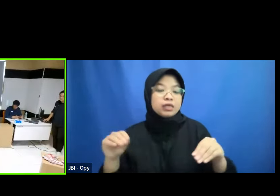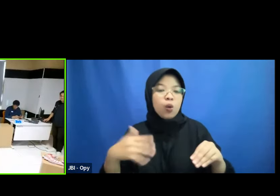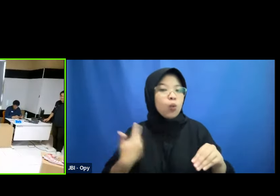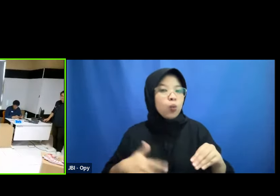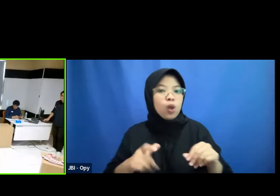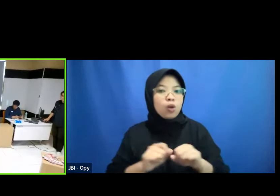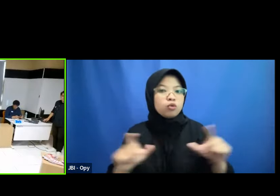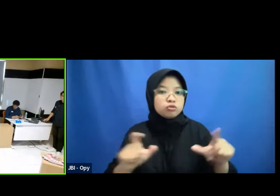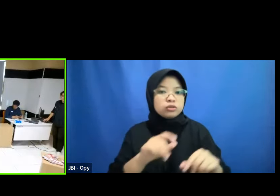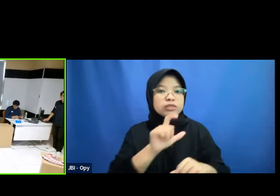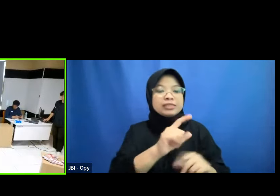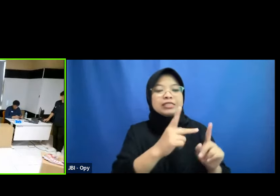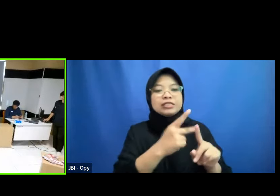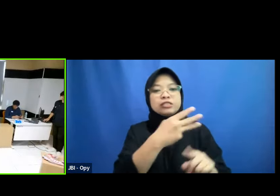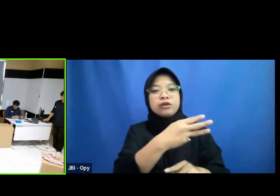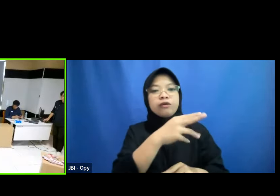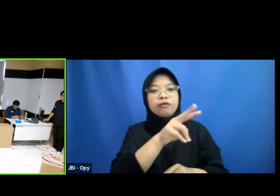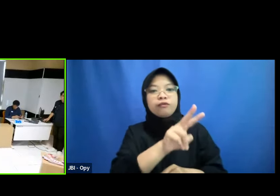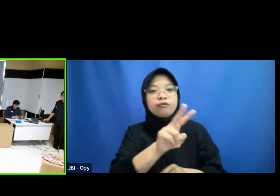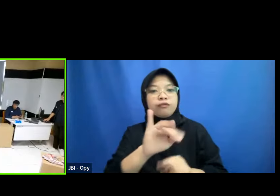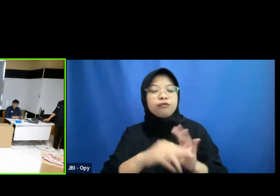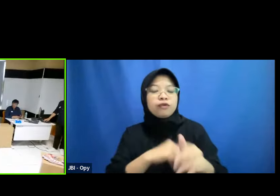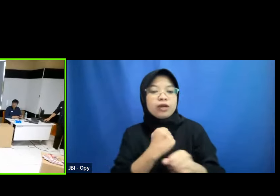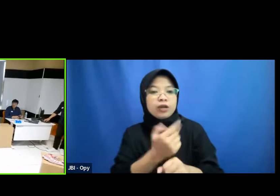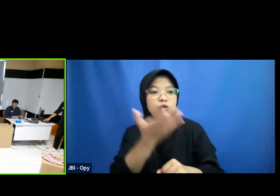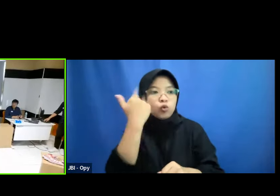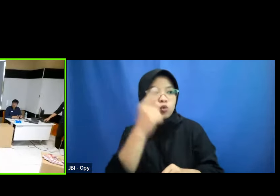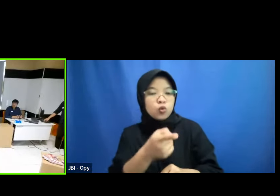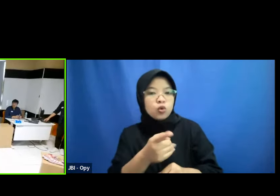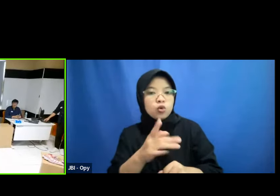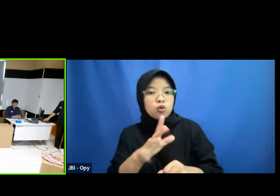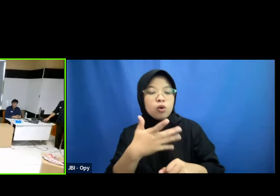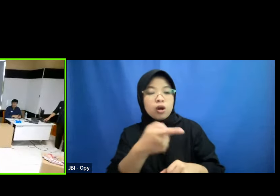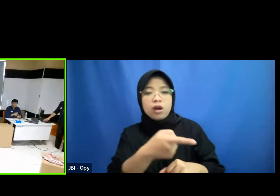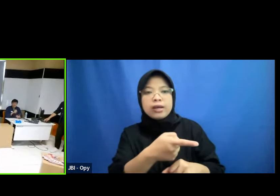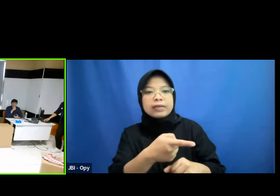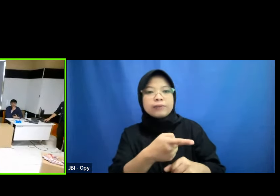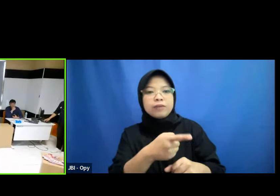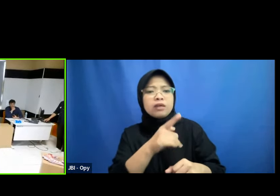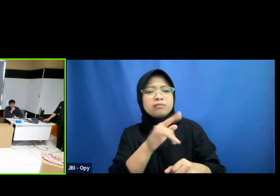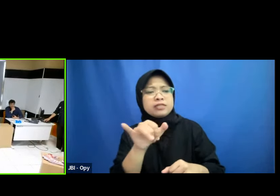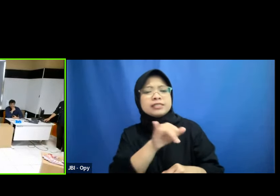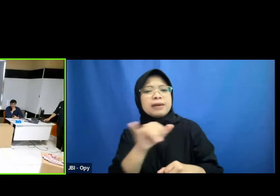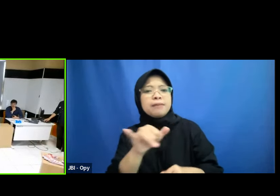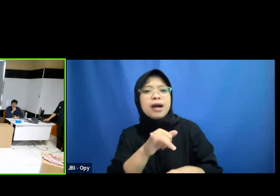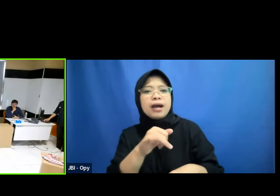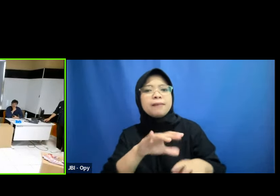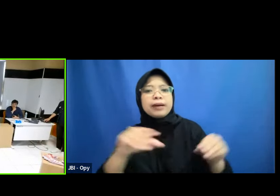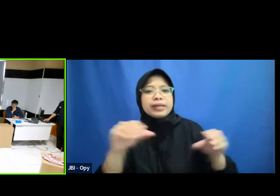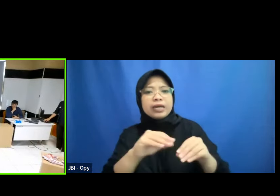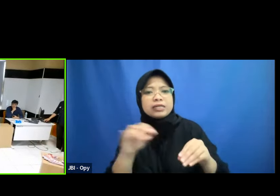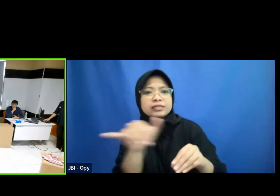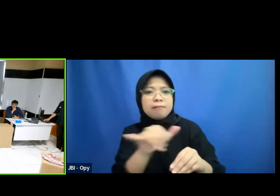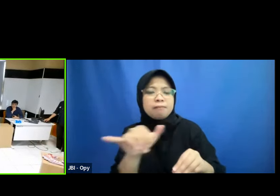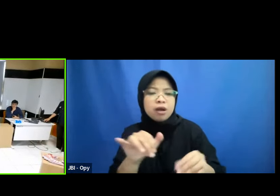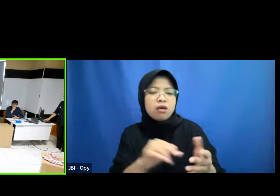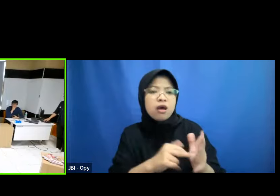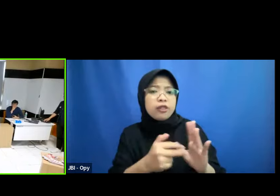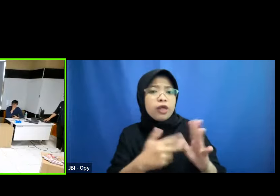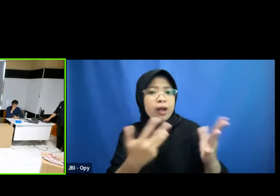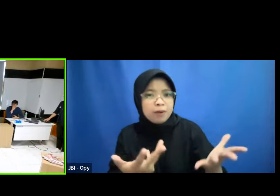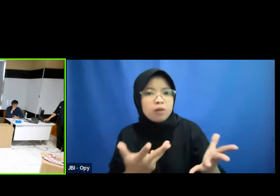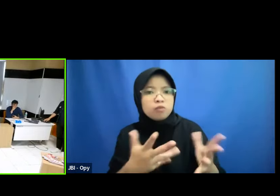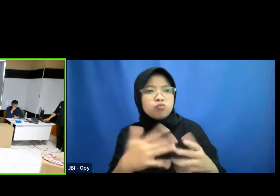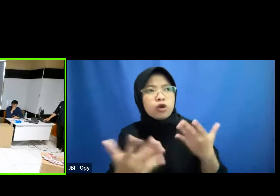alumni shevening salah satunya Yohanna yang kita industrinya enggak terlalu jauh gitu ya dan pasti yang udah